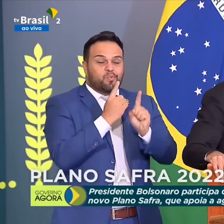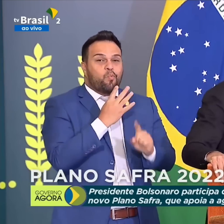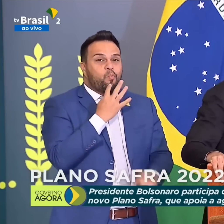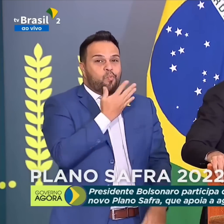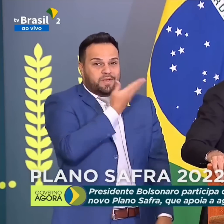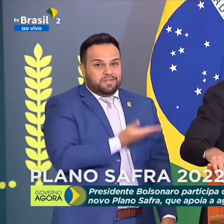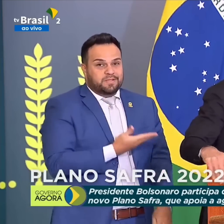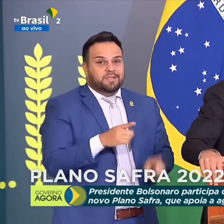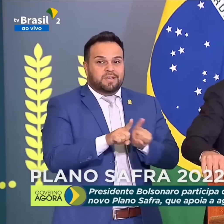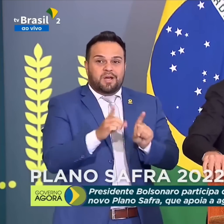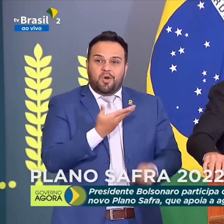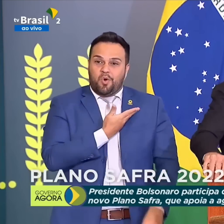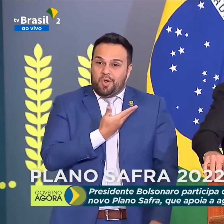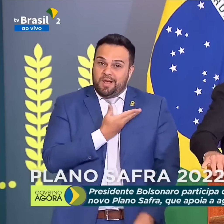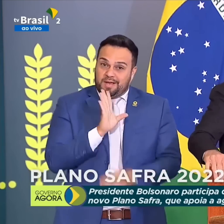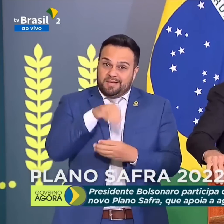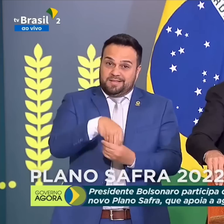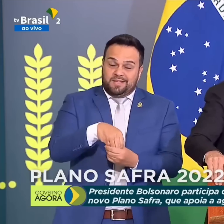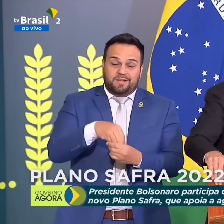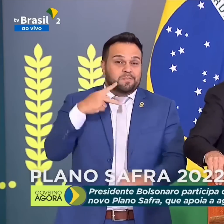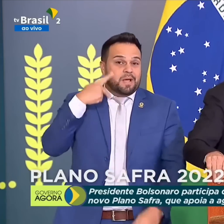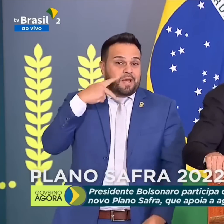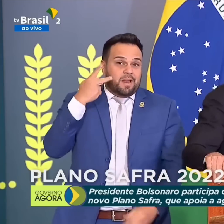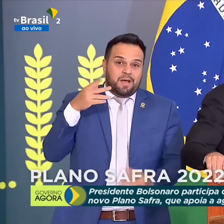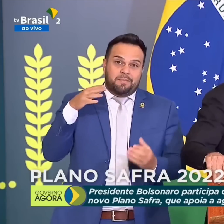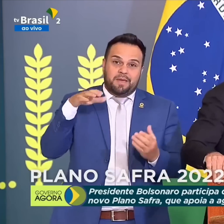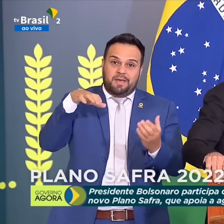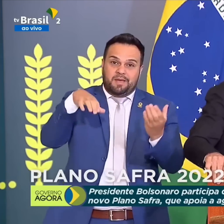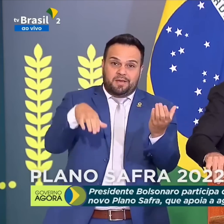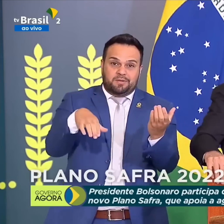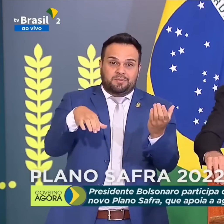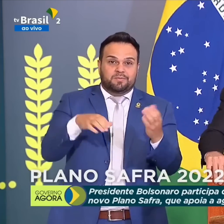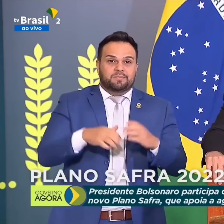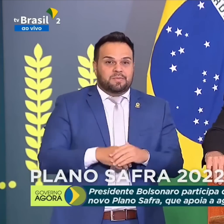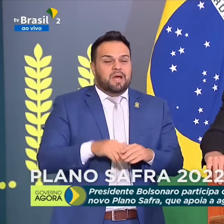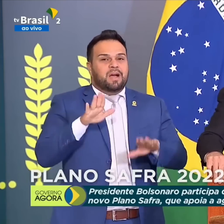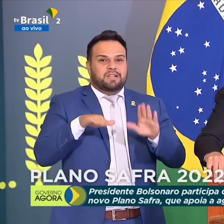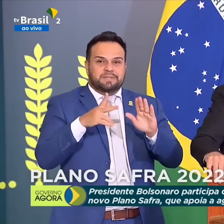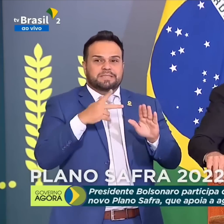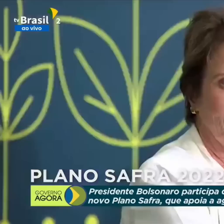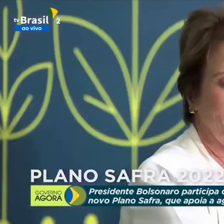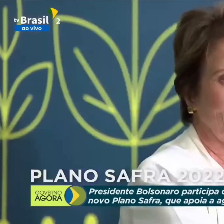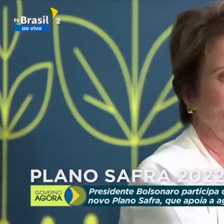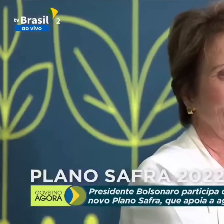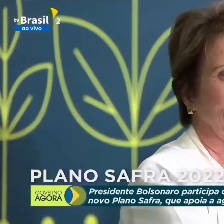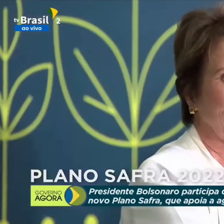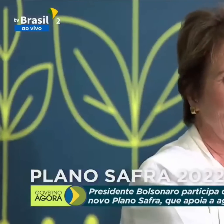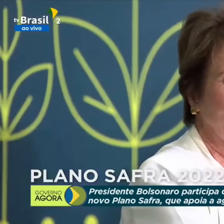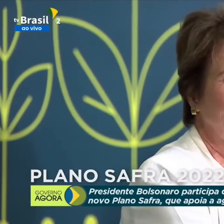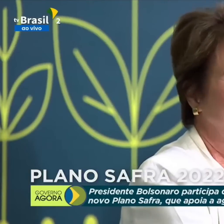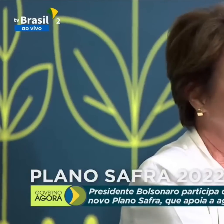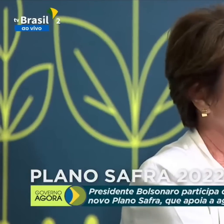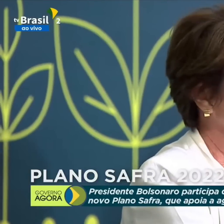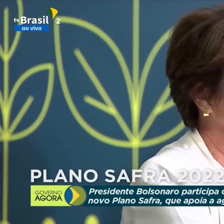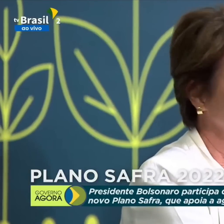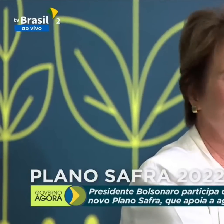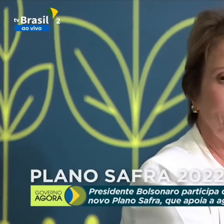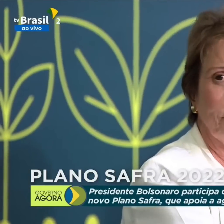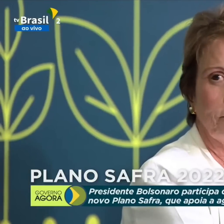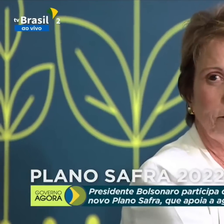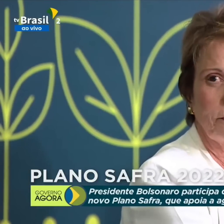tê-la como colega no parlamento. Você ser indicada pela bancada da agricultura